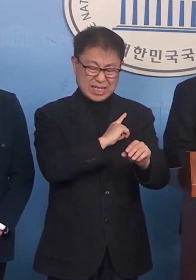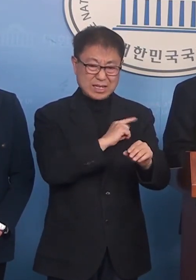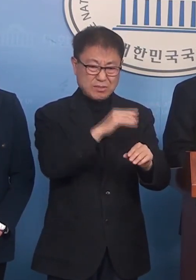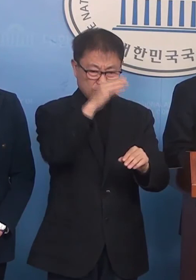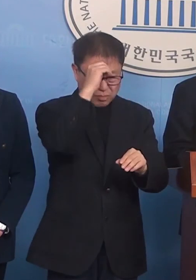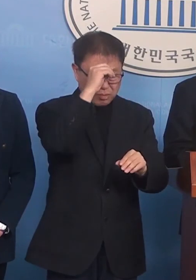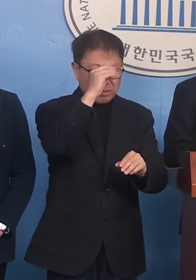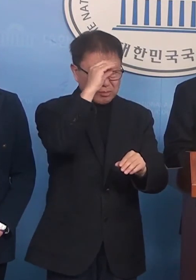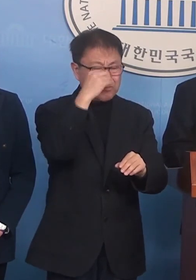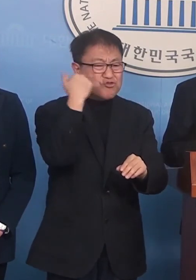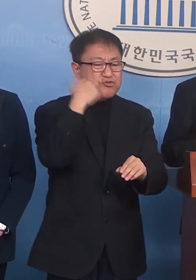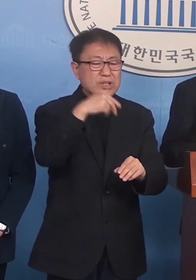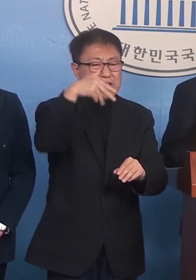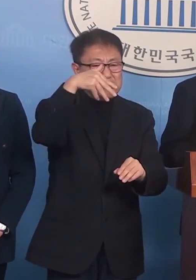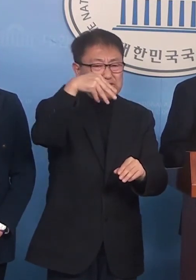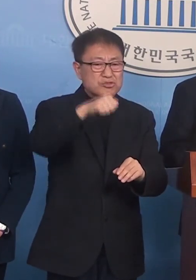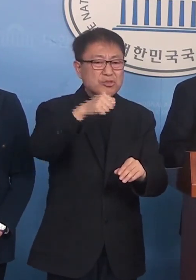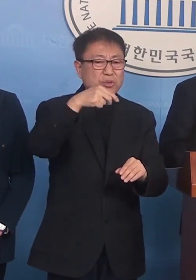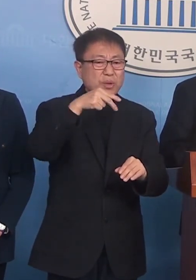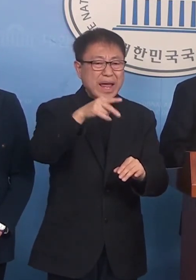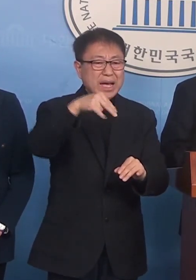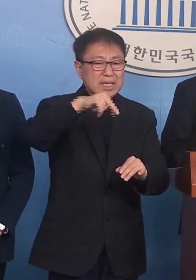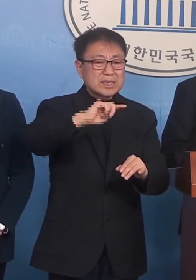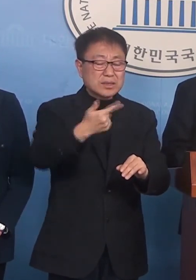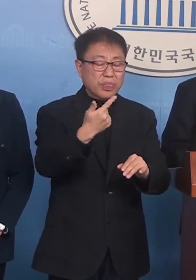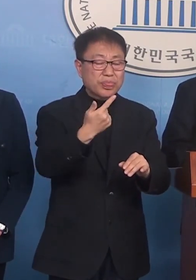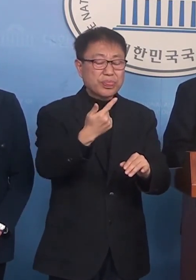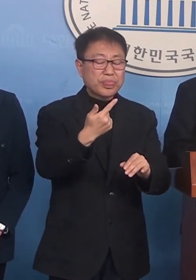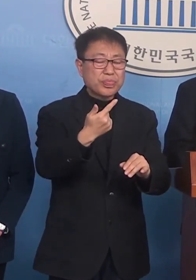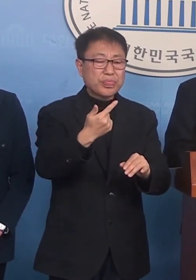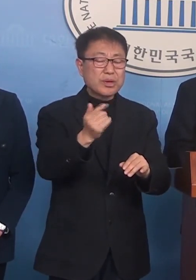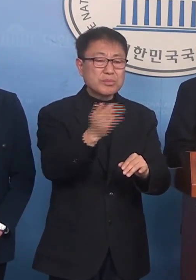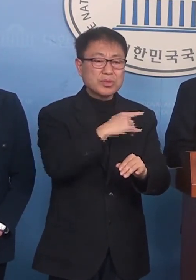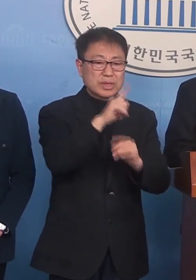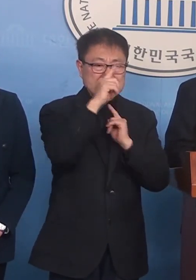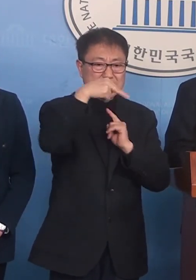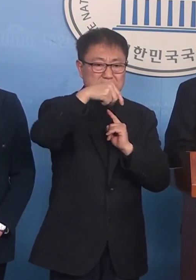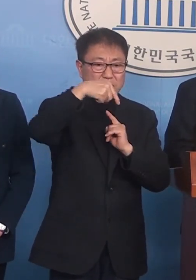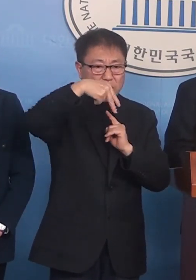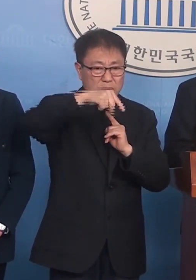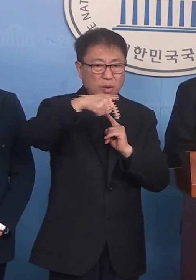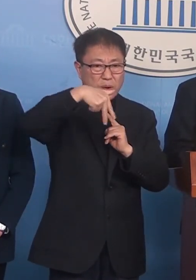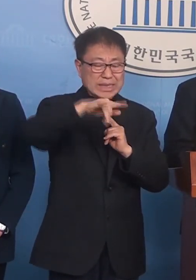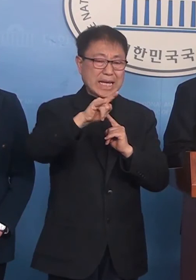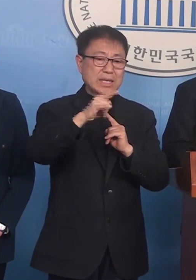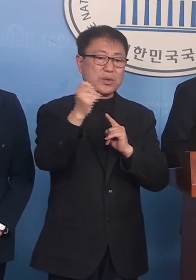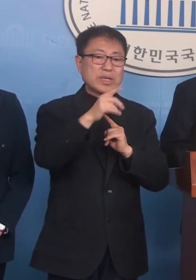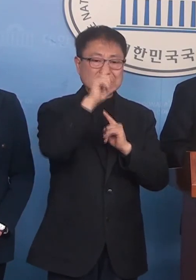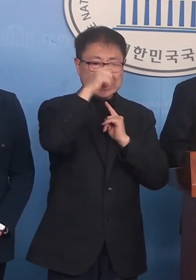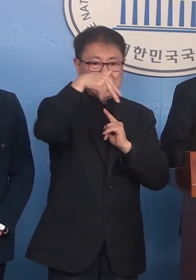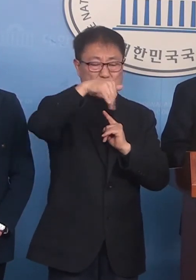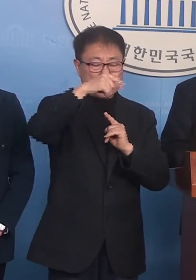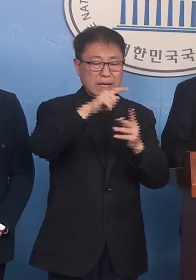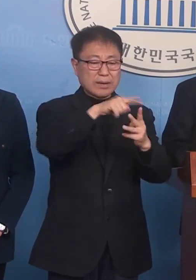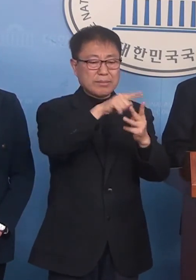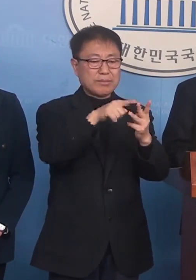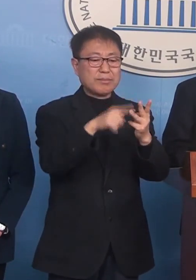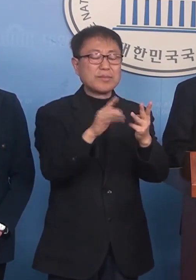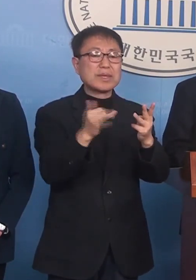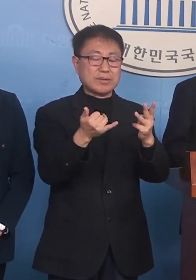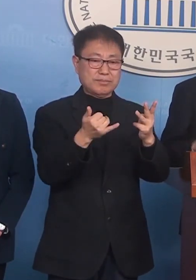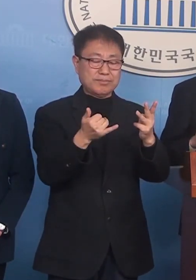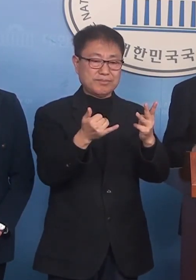활동을 해오신 최선 의원님을 필두로 해서 우리 이성재 후보님 그리고 이종태